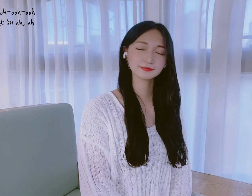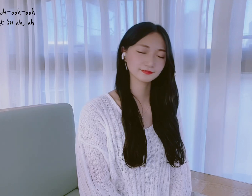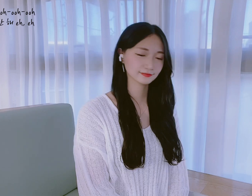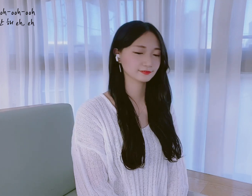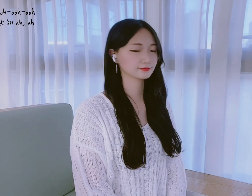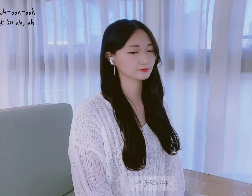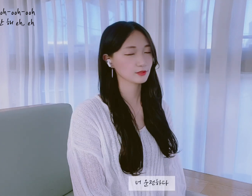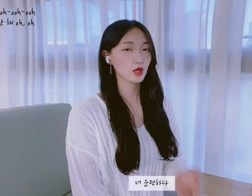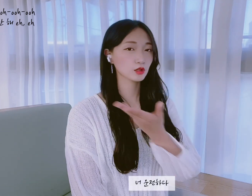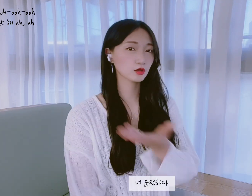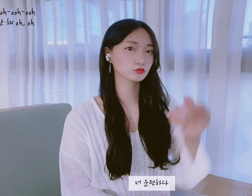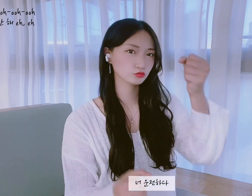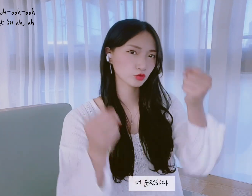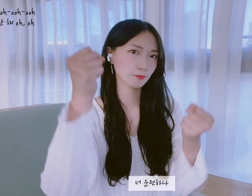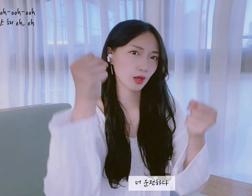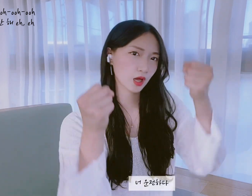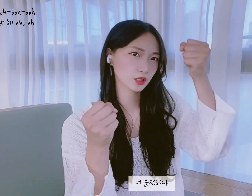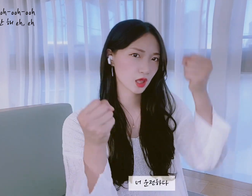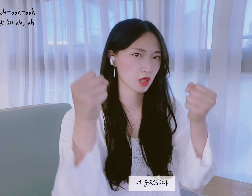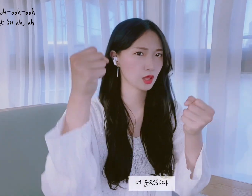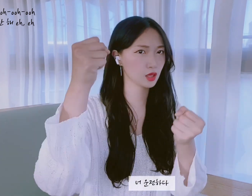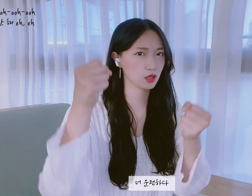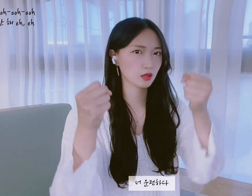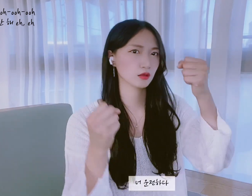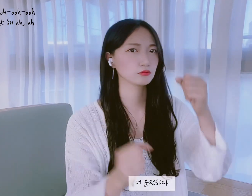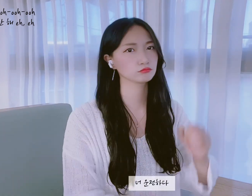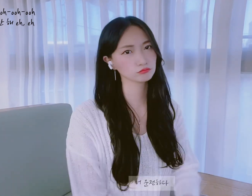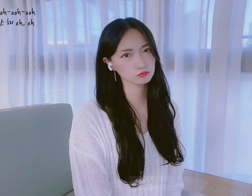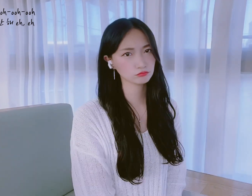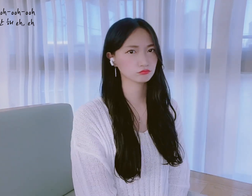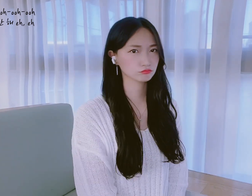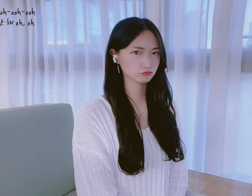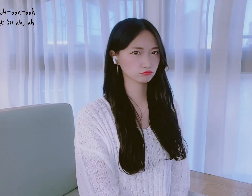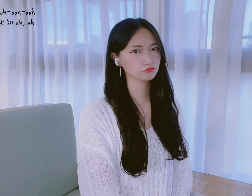넌 운전만해 계속